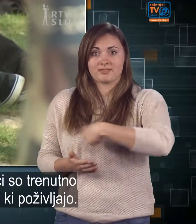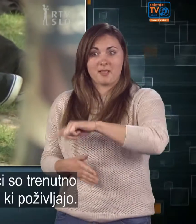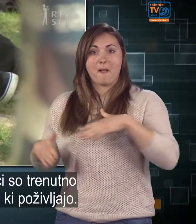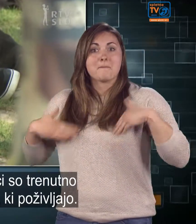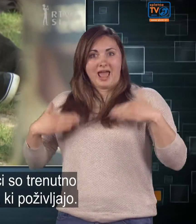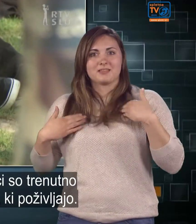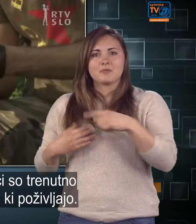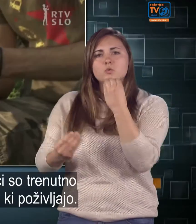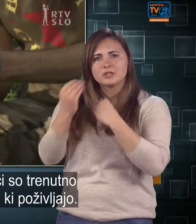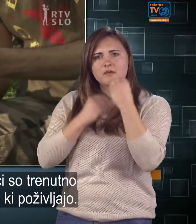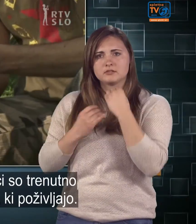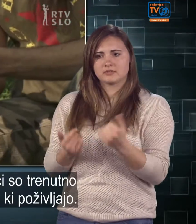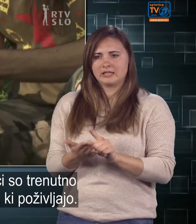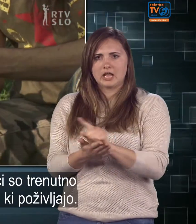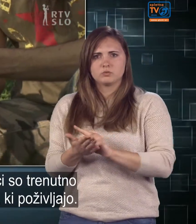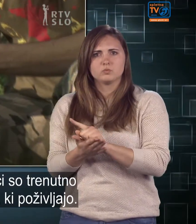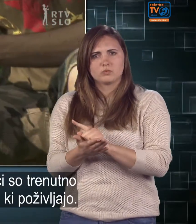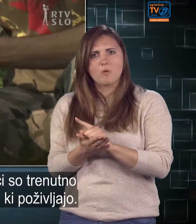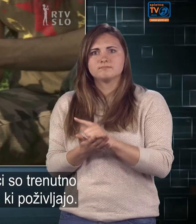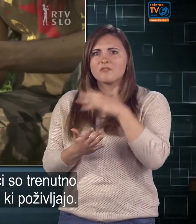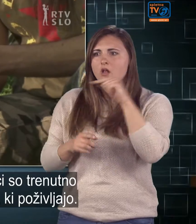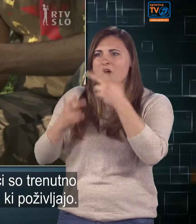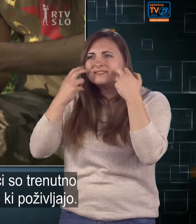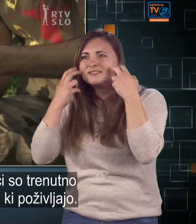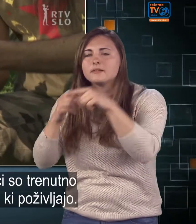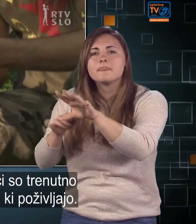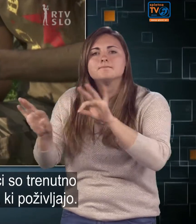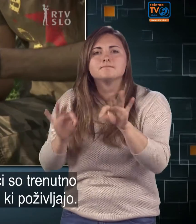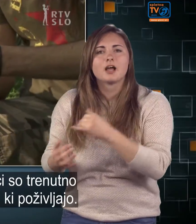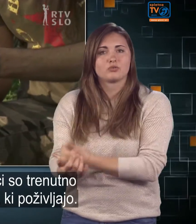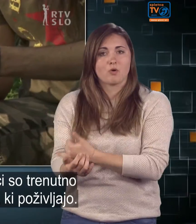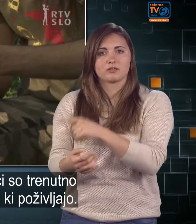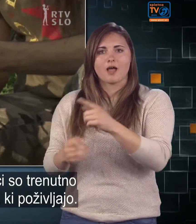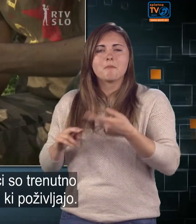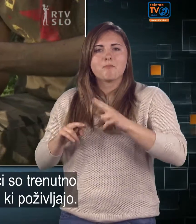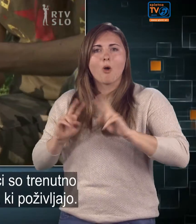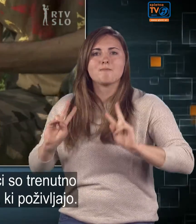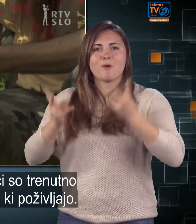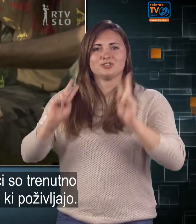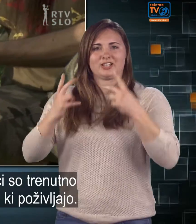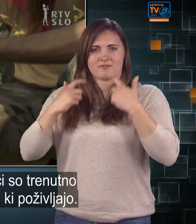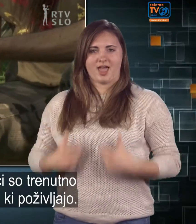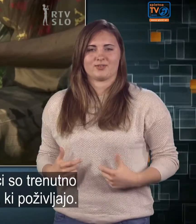Med mladimi uživalci so trenutno precej iskane droge, ki poživljajo.